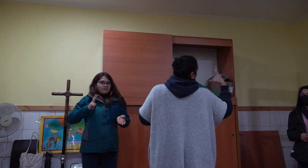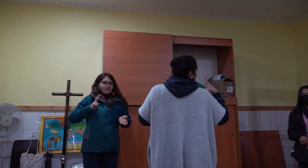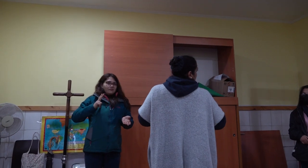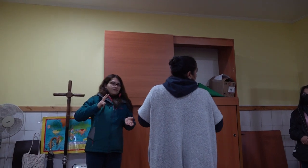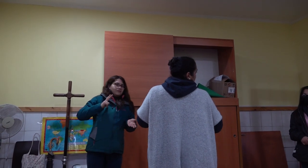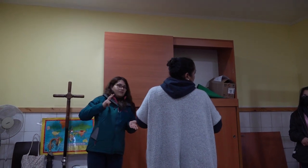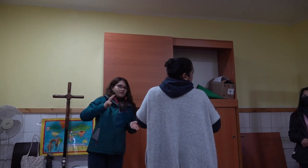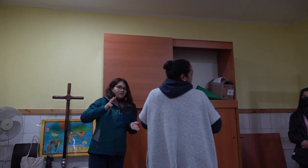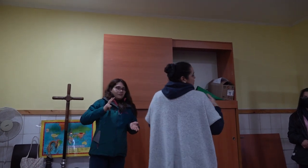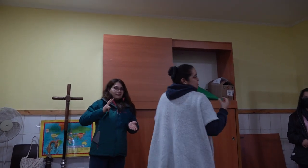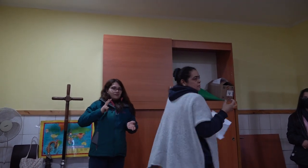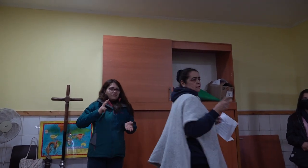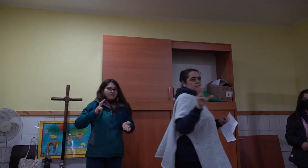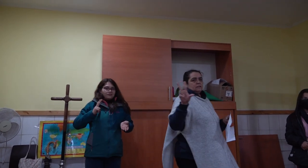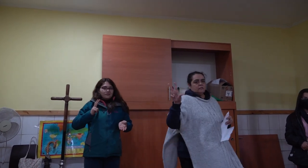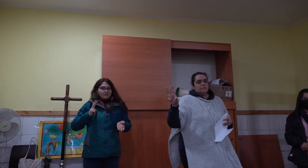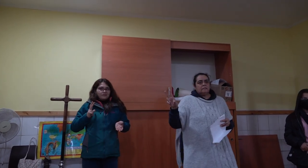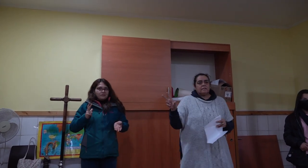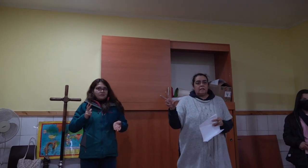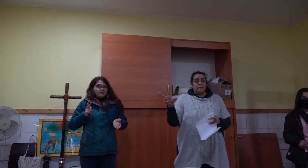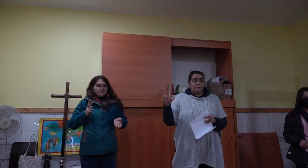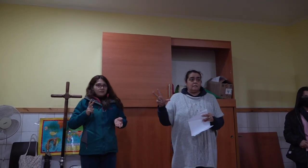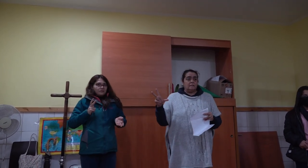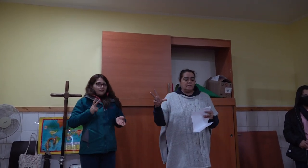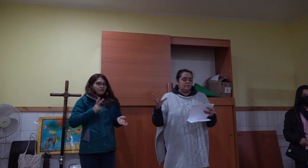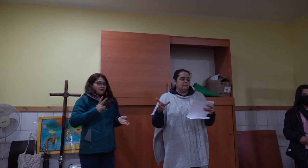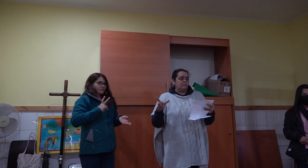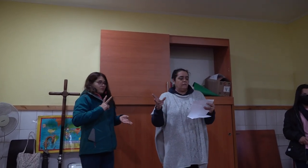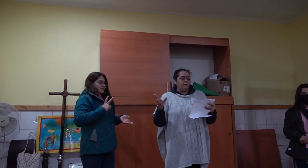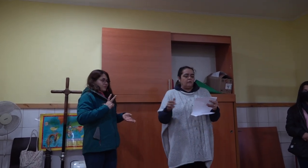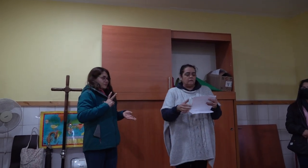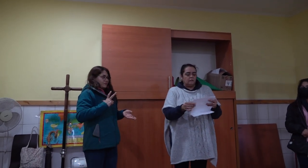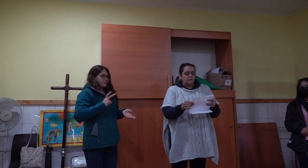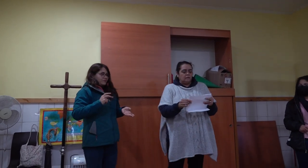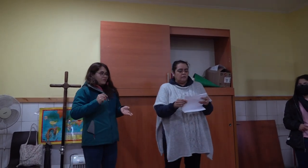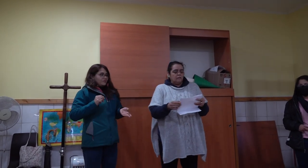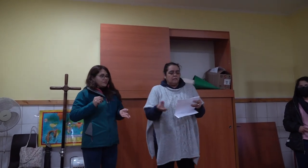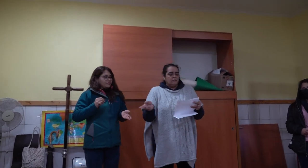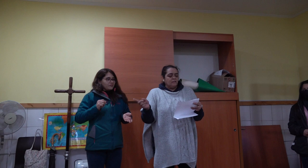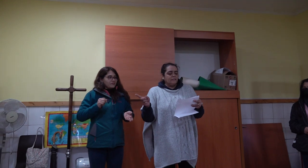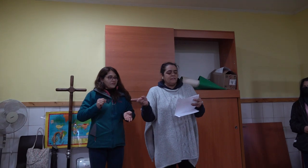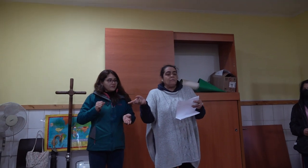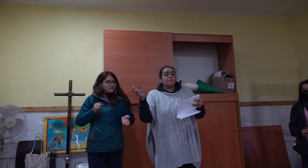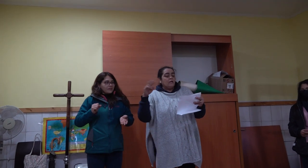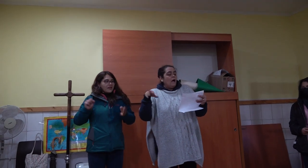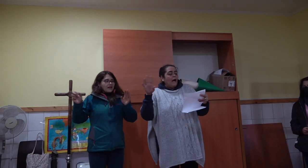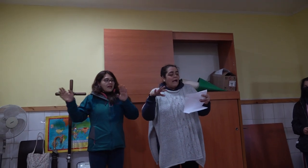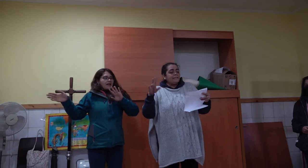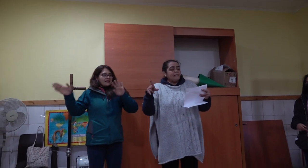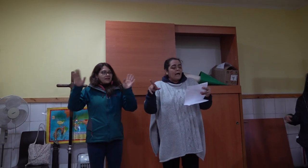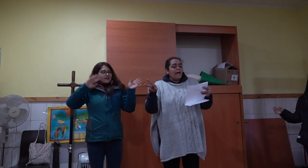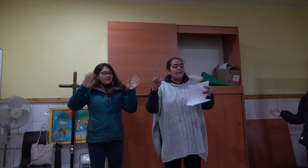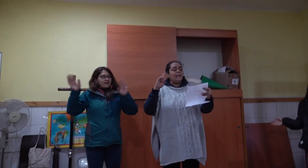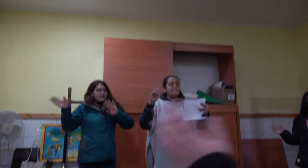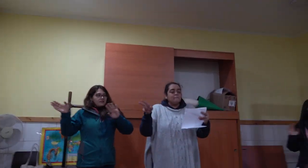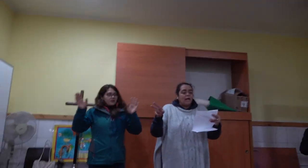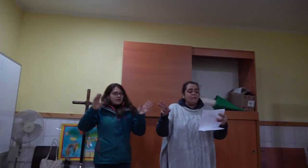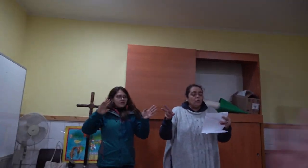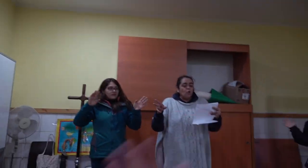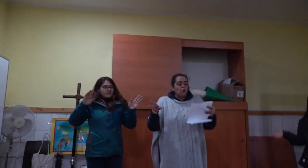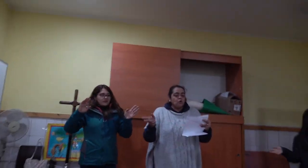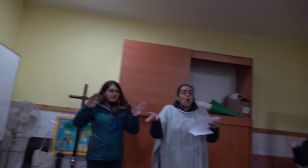Ahí, al Señor. ¿Sí? De nuevo. Entonces decimos, alza